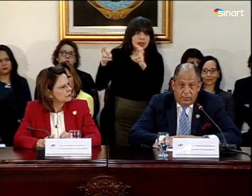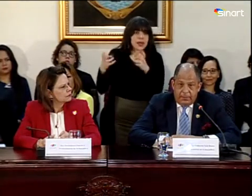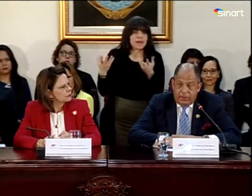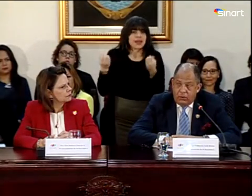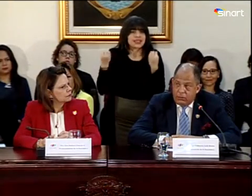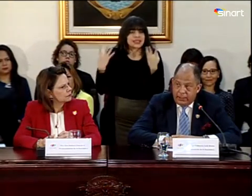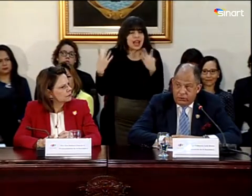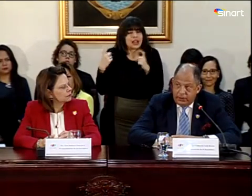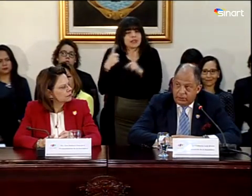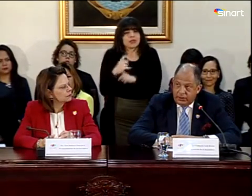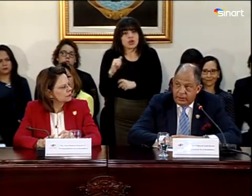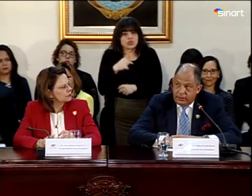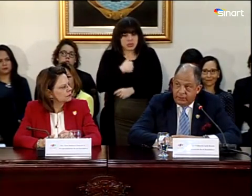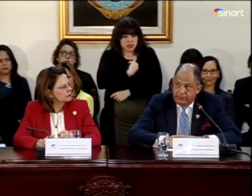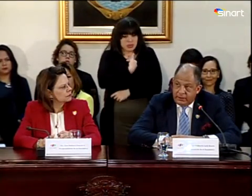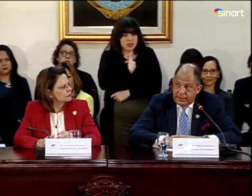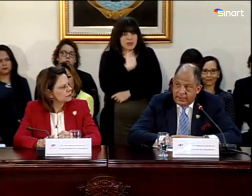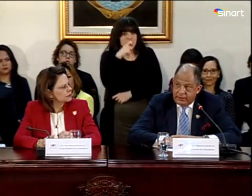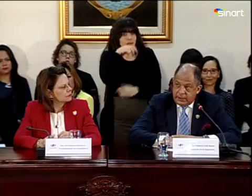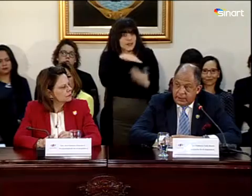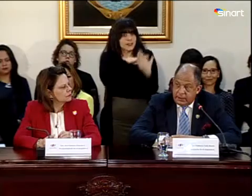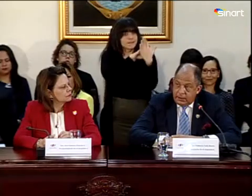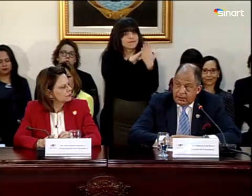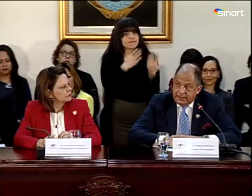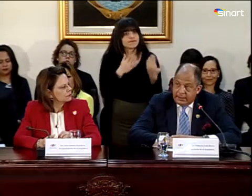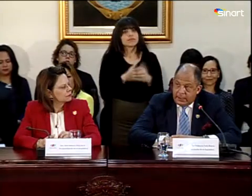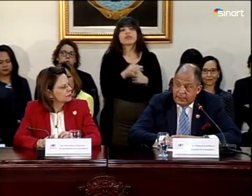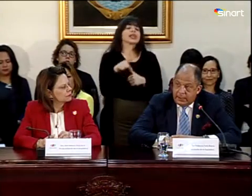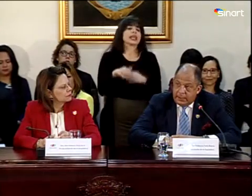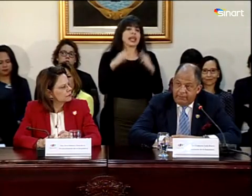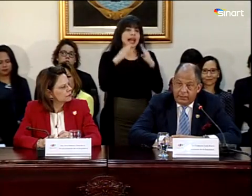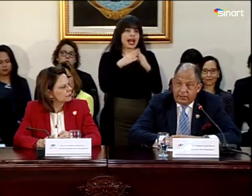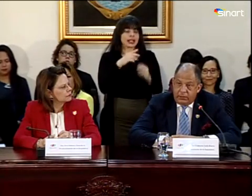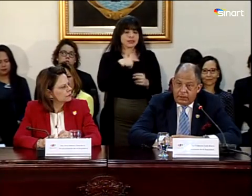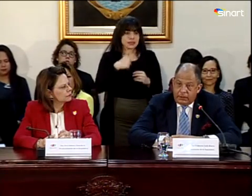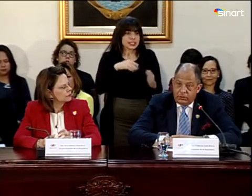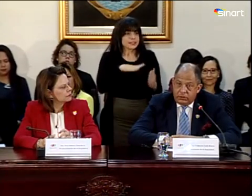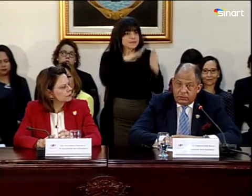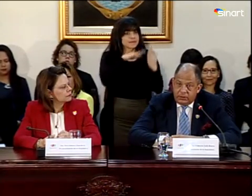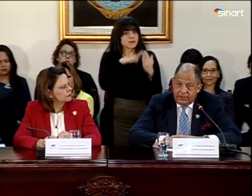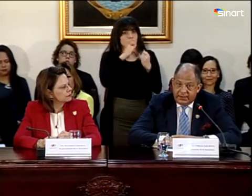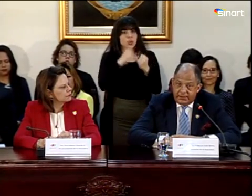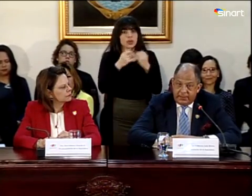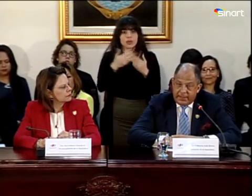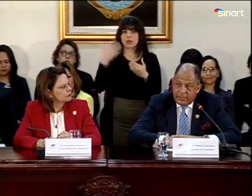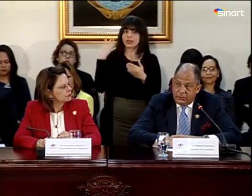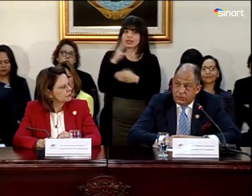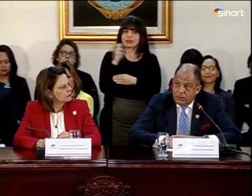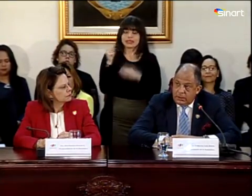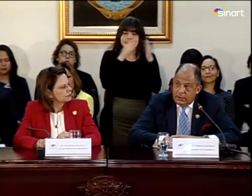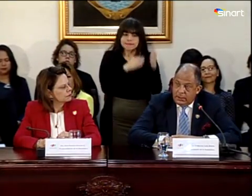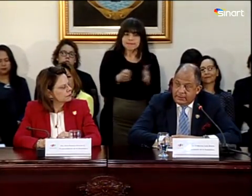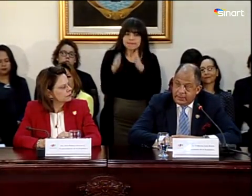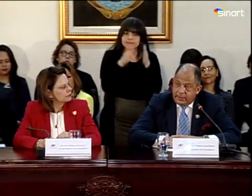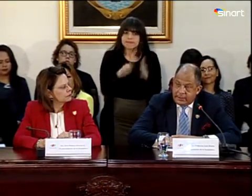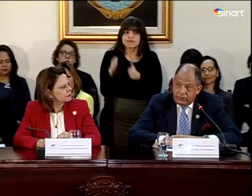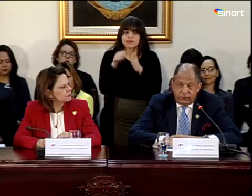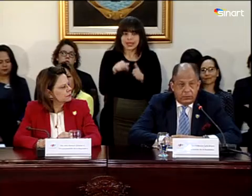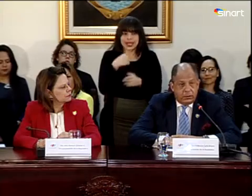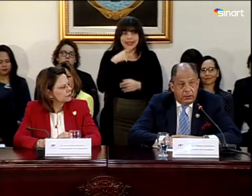tan complejo como el que yo mismo he tenido que enfrentar, y esta casa ha enfrentado durante los últimos 6 meses, preparando